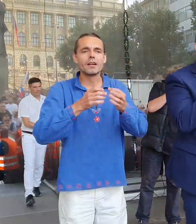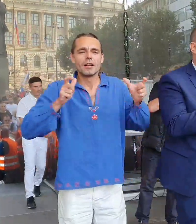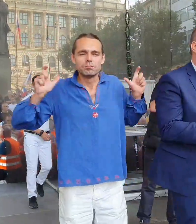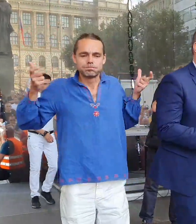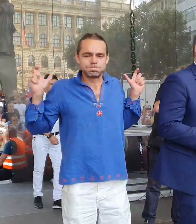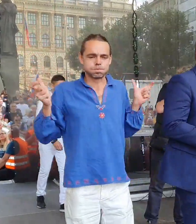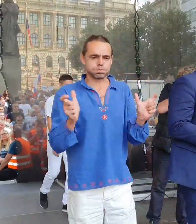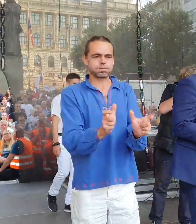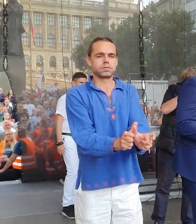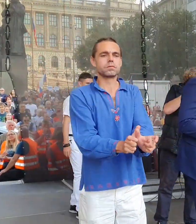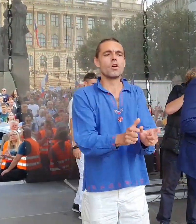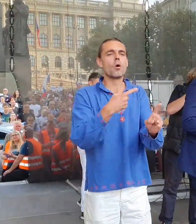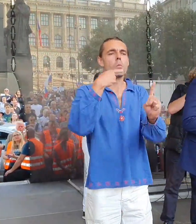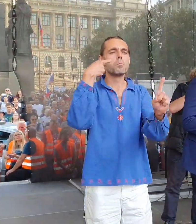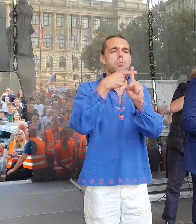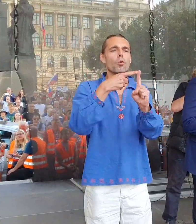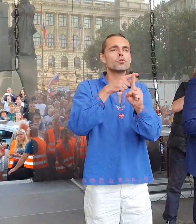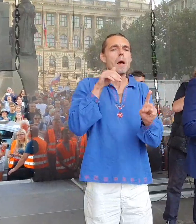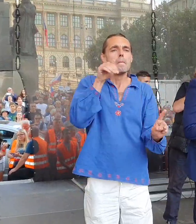straně.